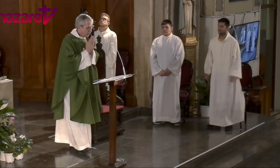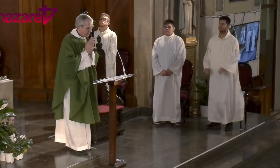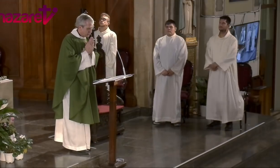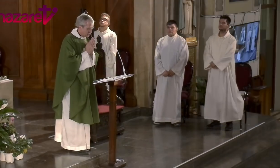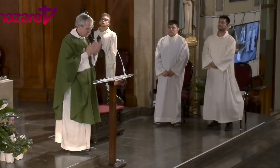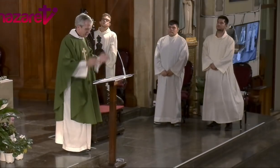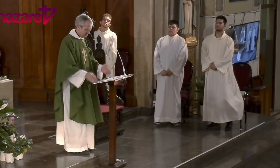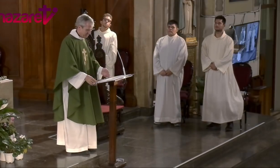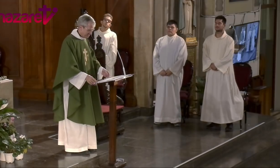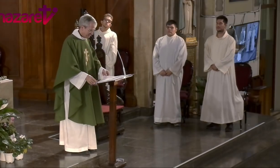Oremos.